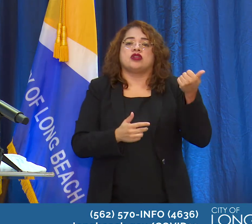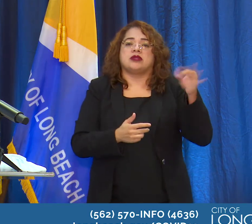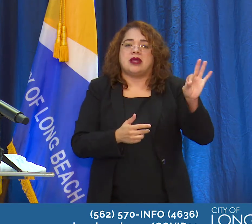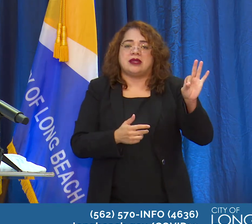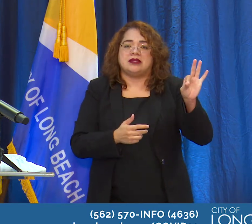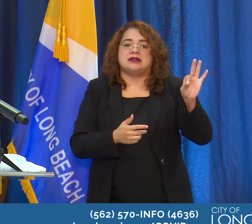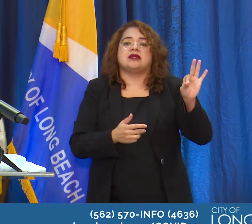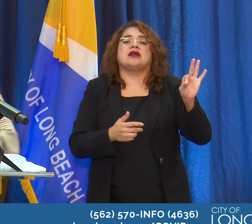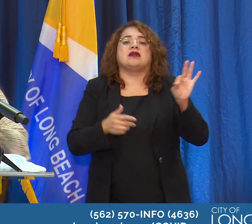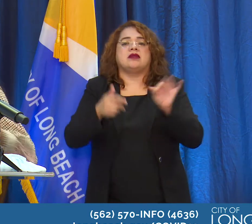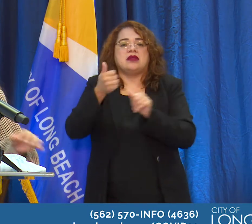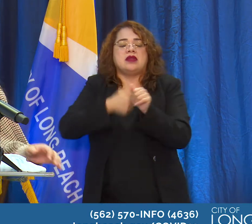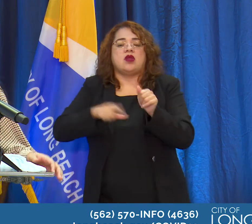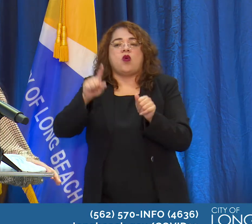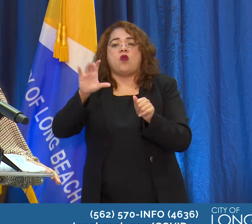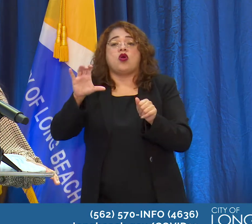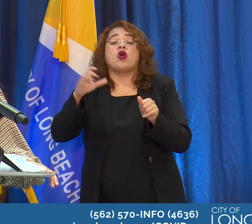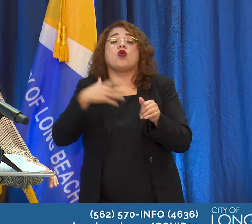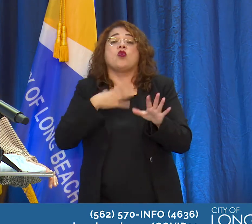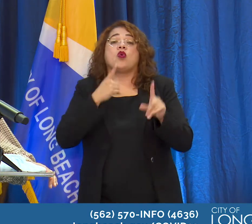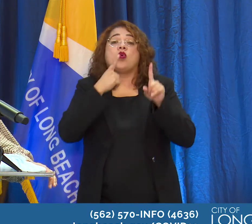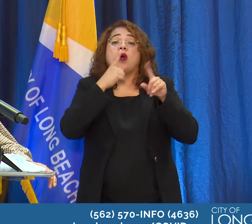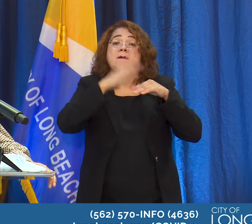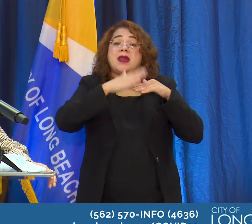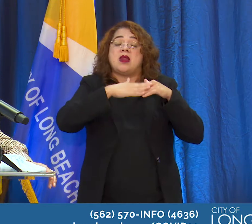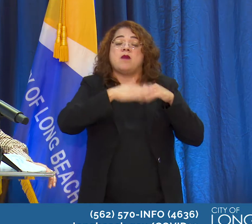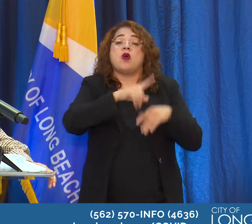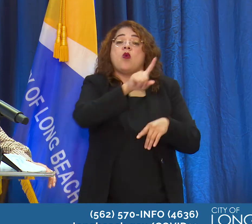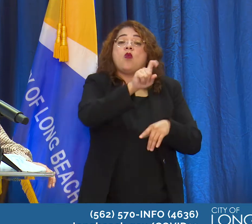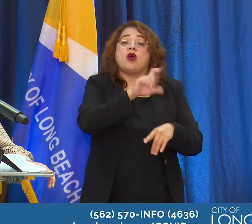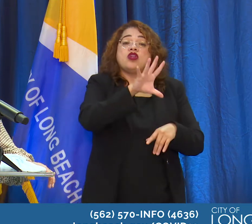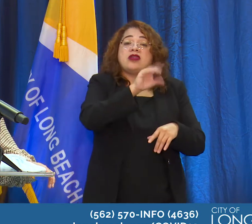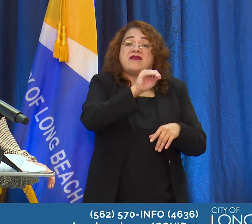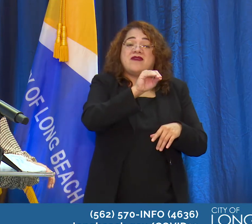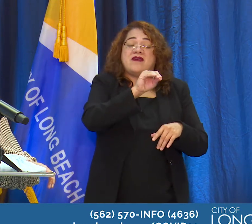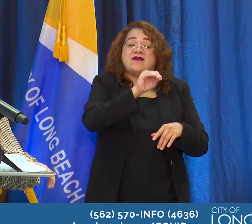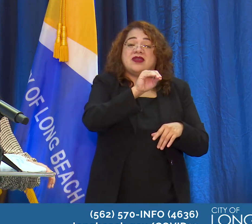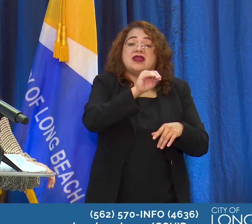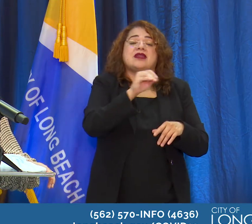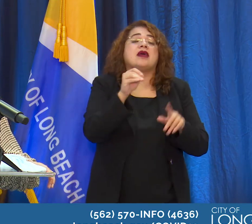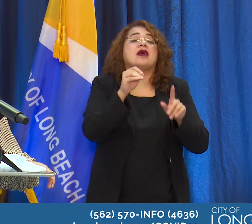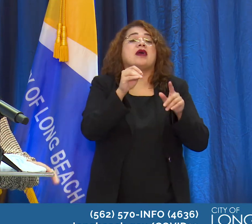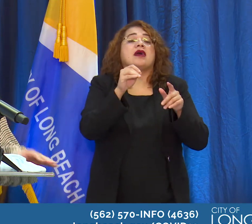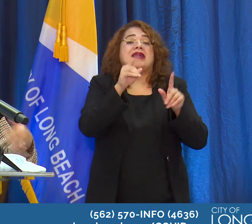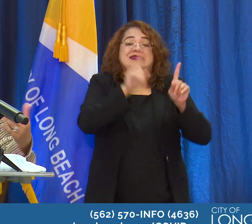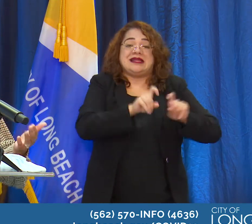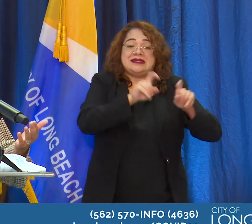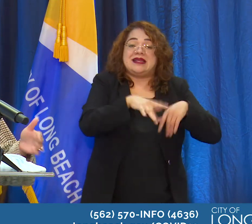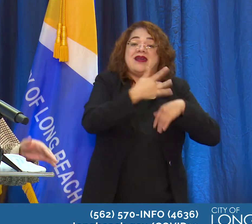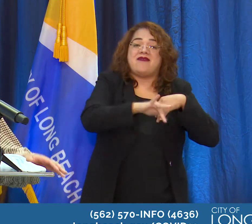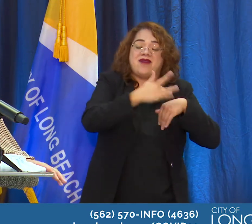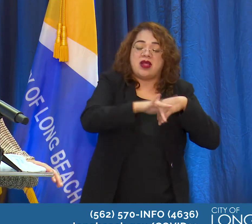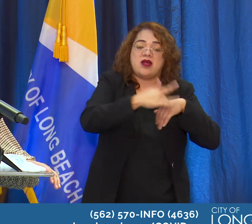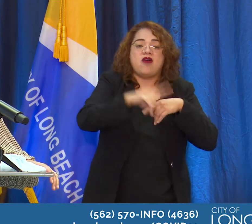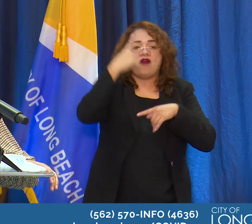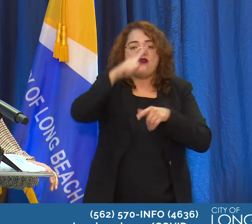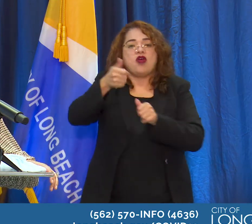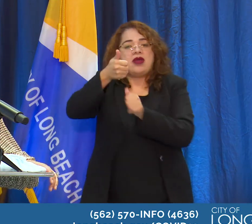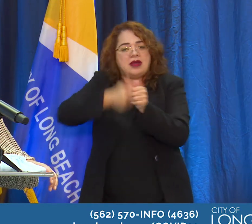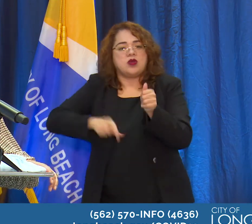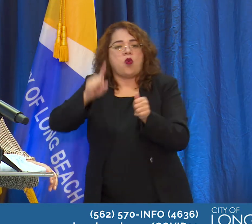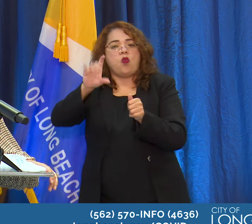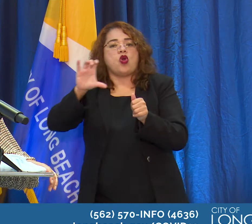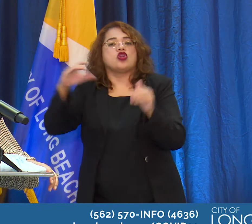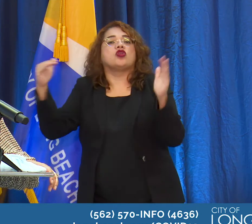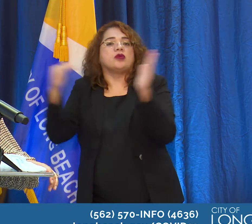Entonces, tenemos que tener por lo menos 150 exámenes por día por cada 100,000 de